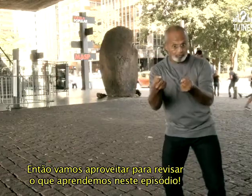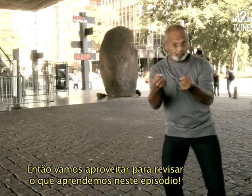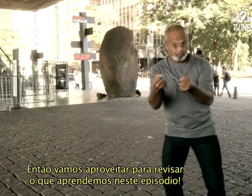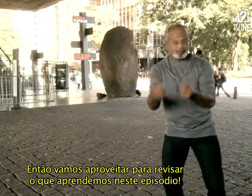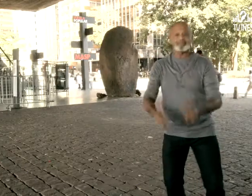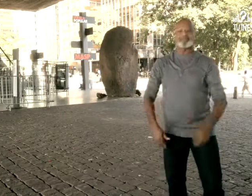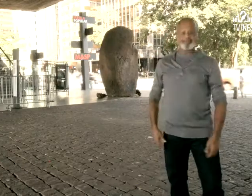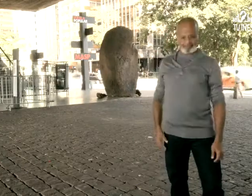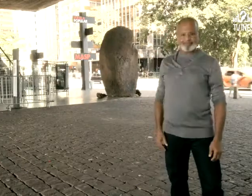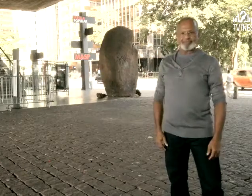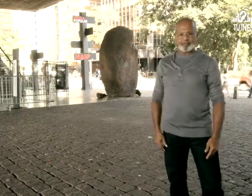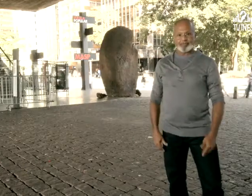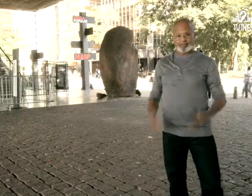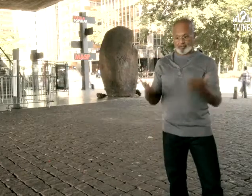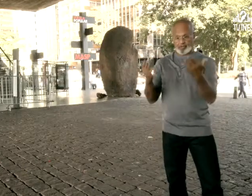episódio.